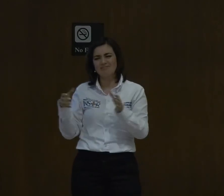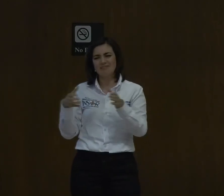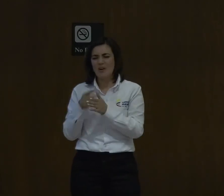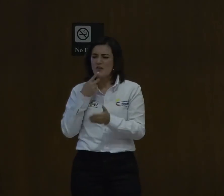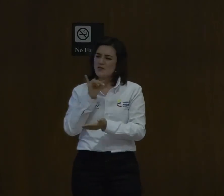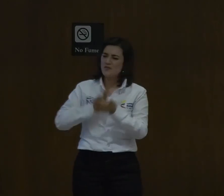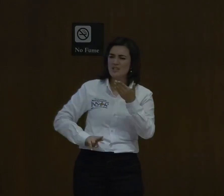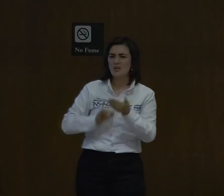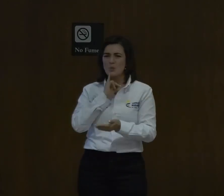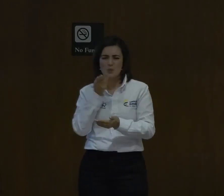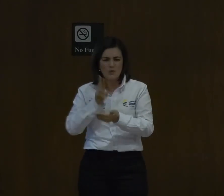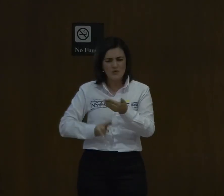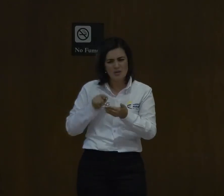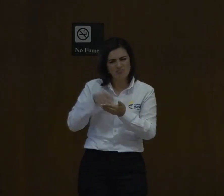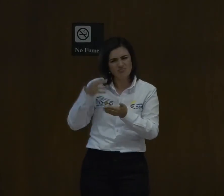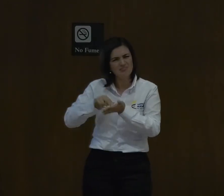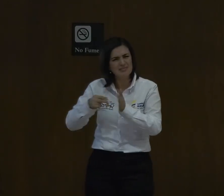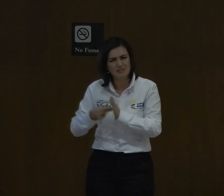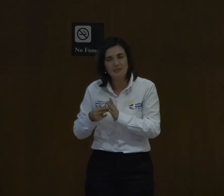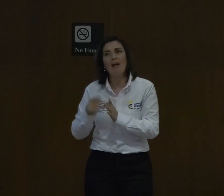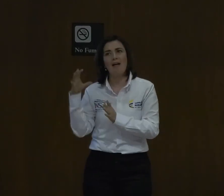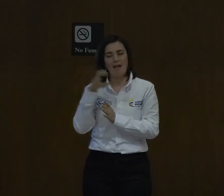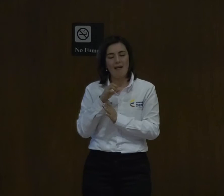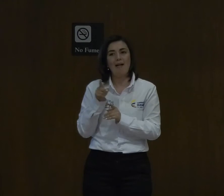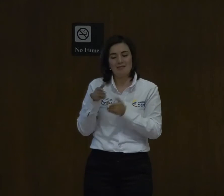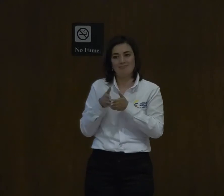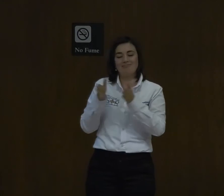significa ser bilingüe y a lo que